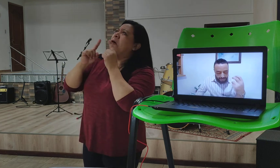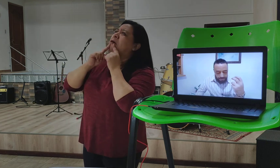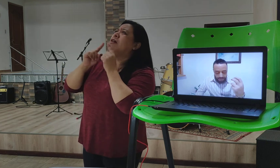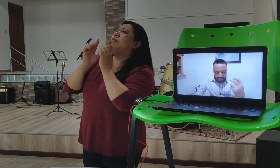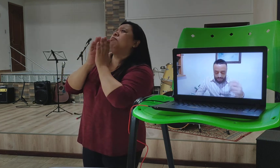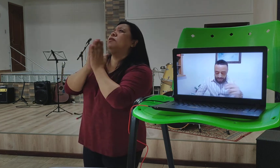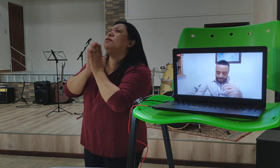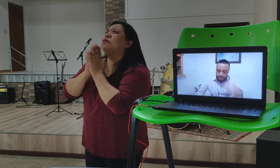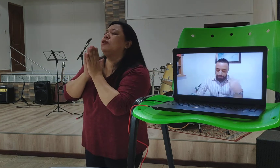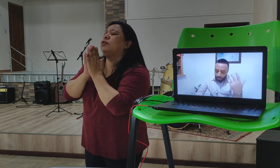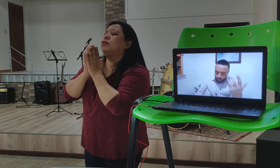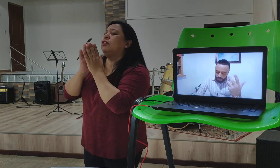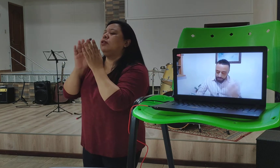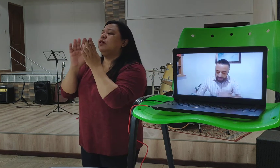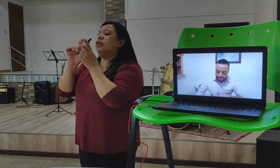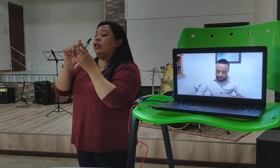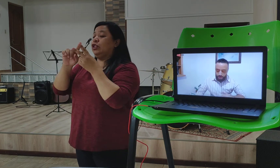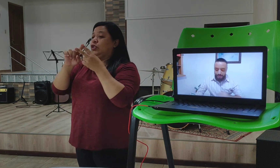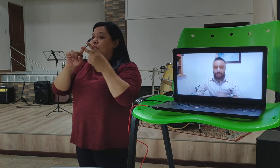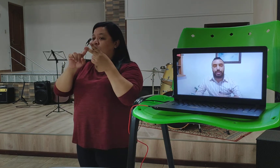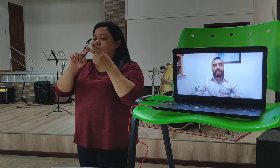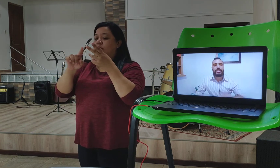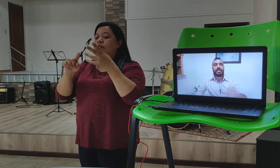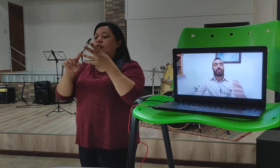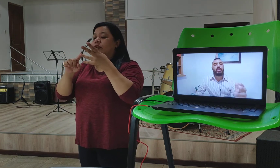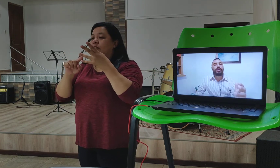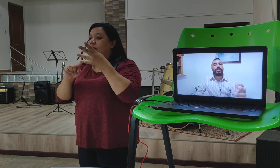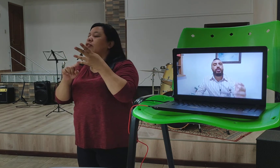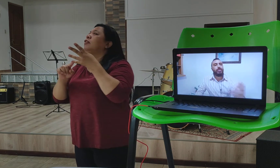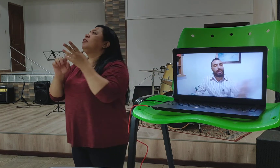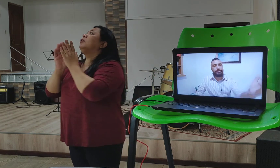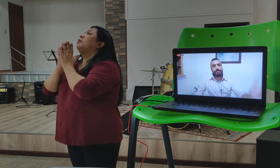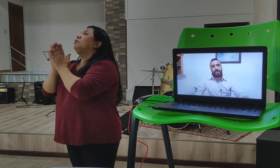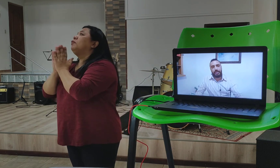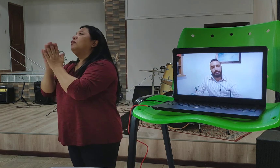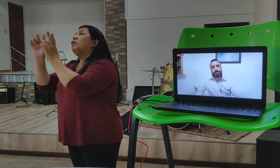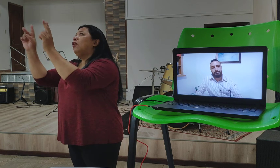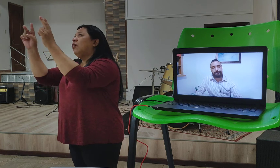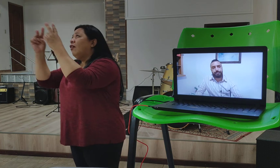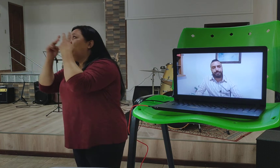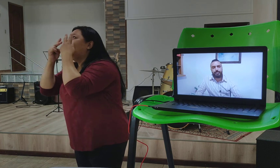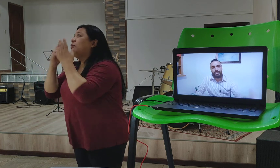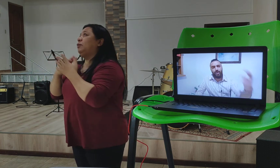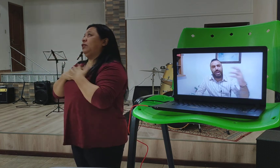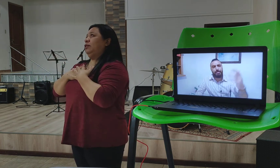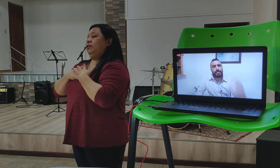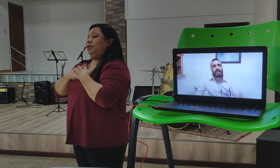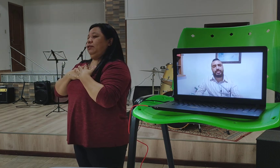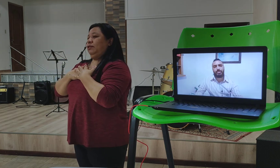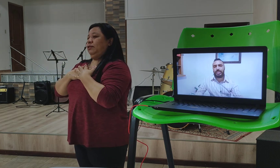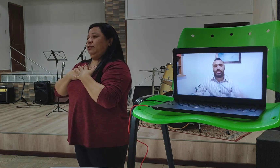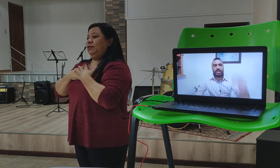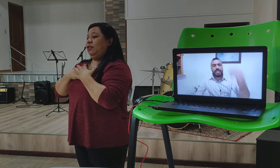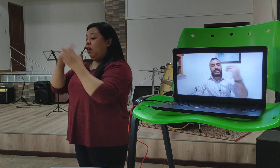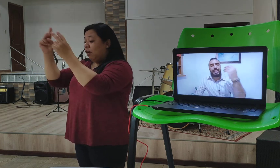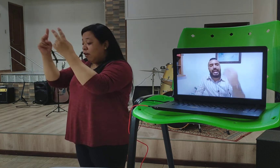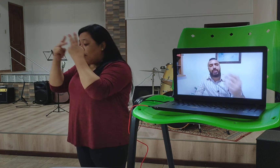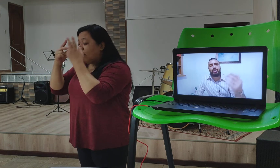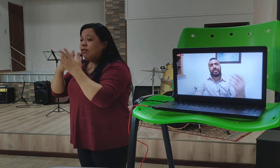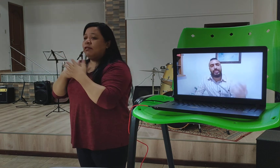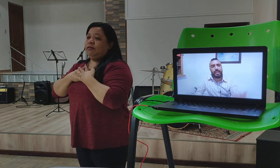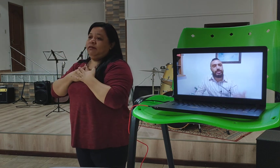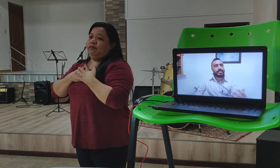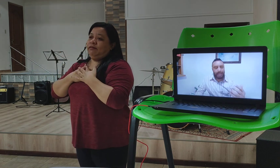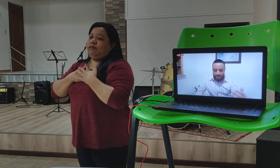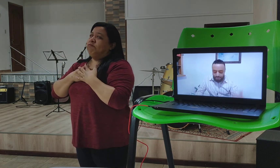atenta para mim, responde-me, Senhor. É o mesmo que dizer: Senhor, olha para mim. Olha para mim, Senhor. Será